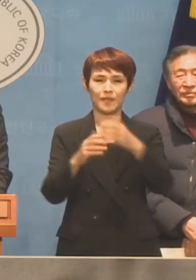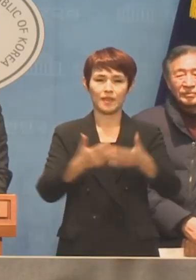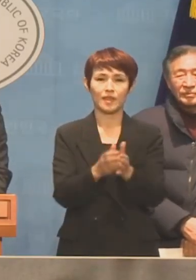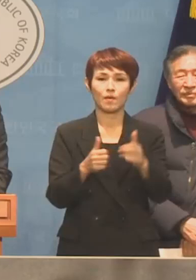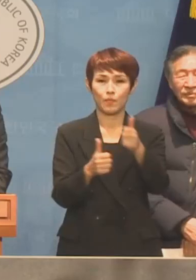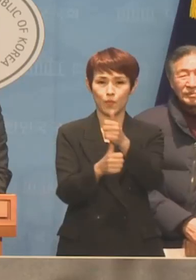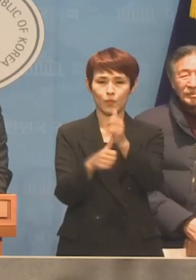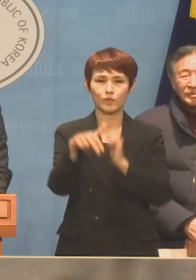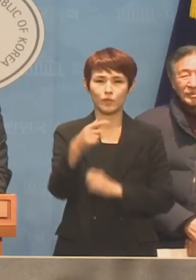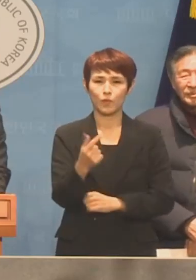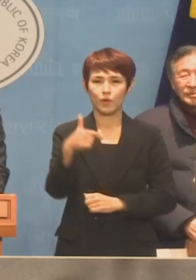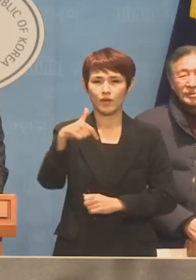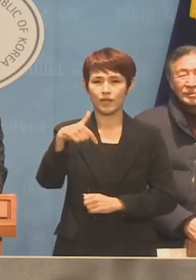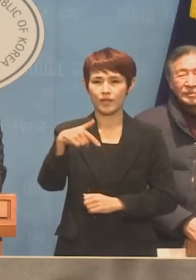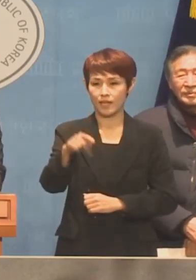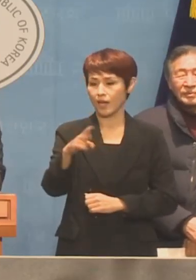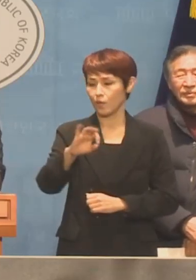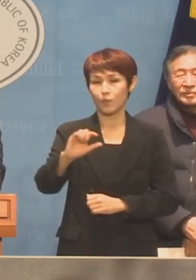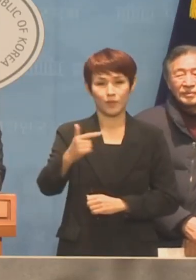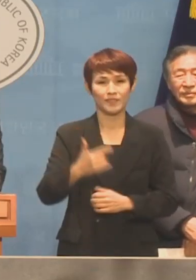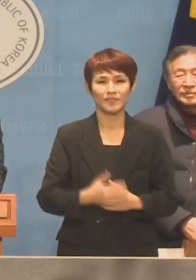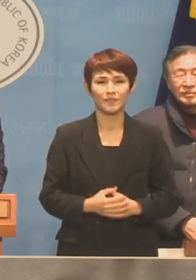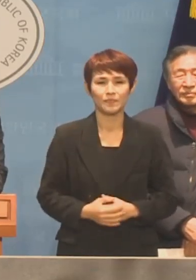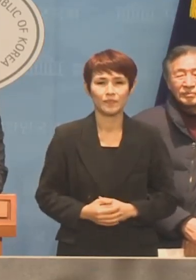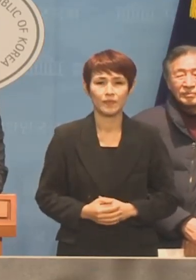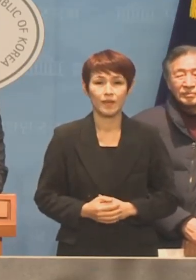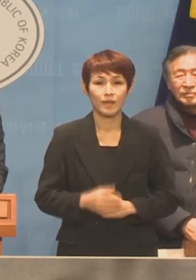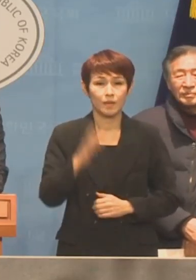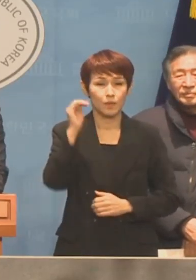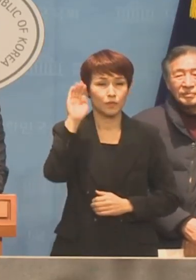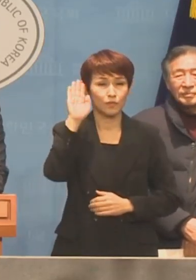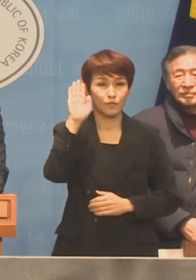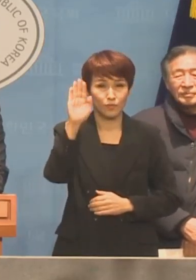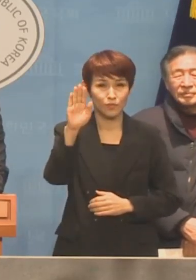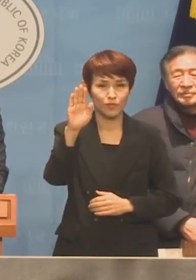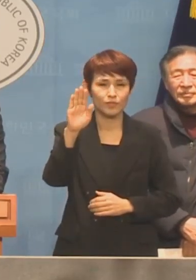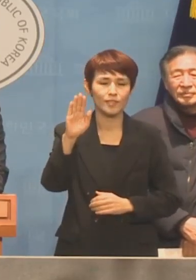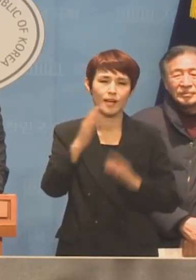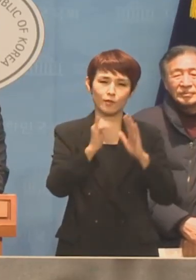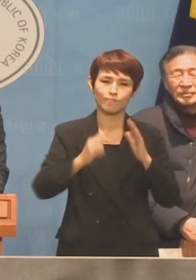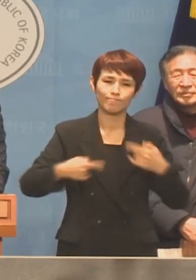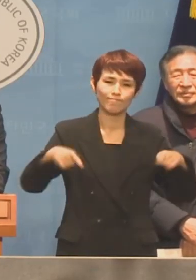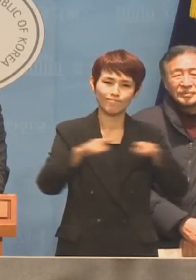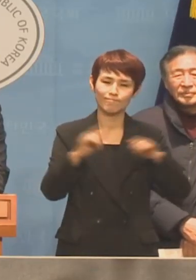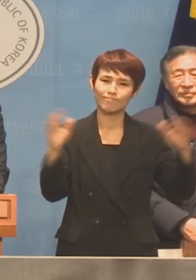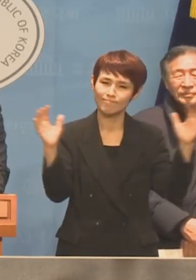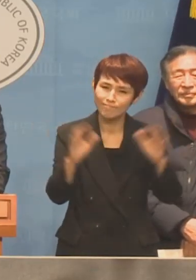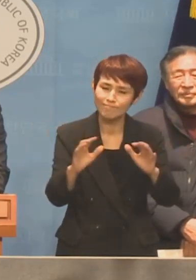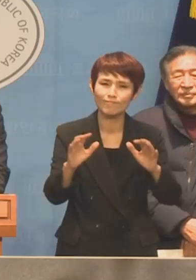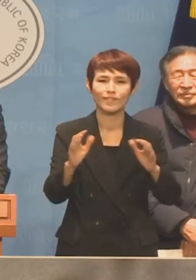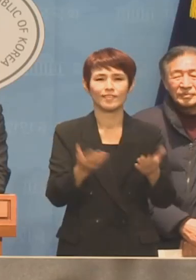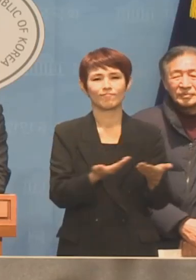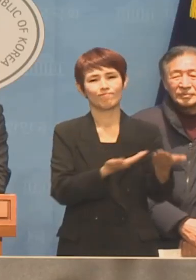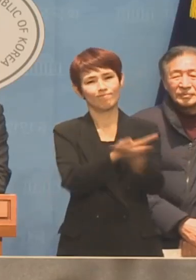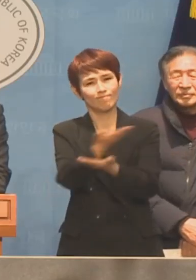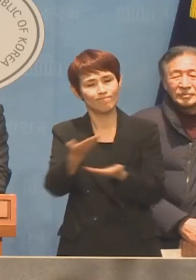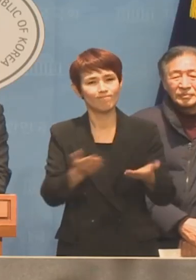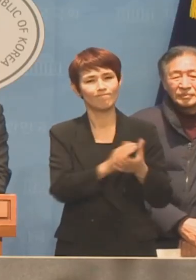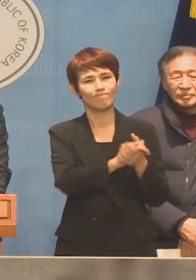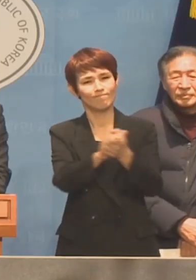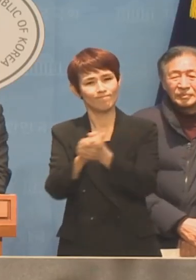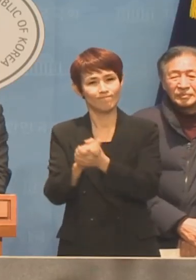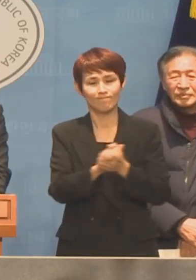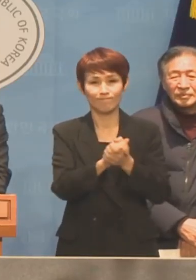조기원 국회의원입니다. 예, 며칠 후면은 가족 친지와 만나 정을 나누고 회포를